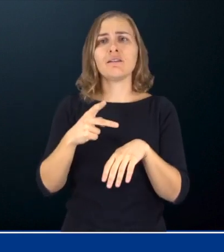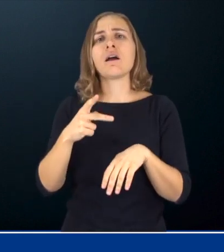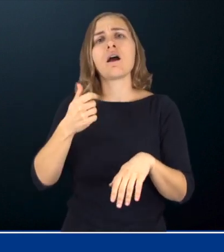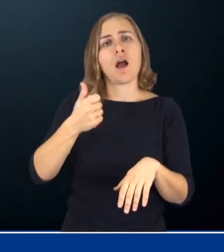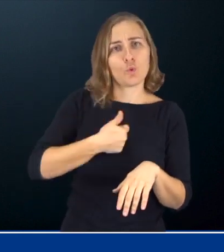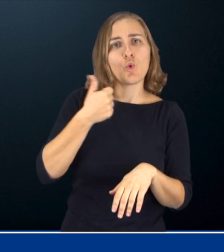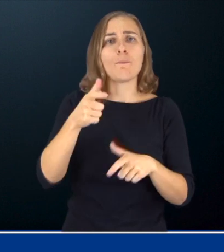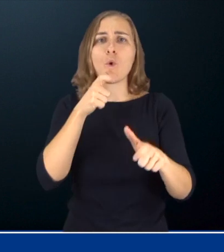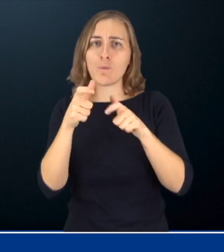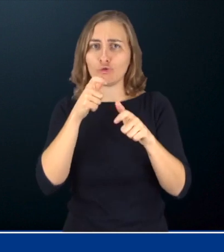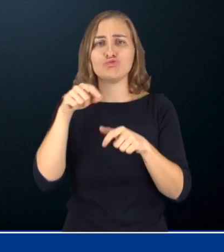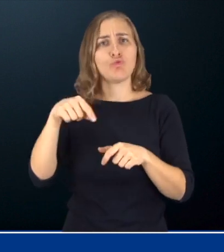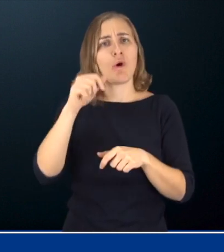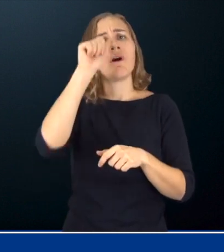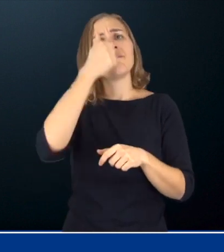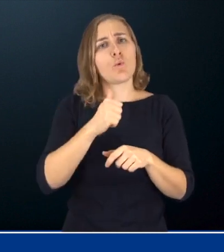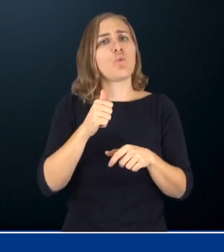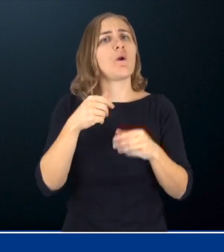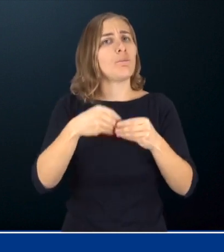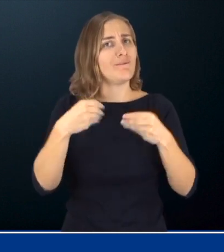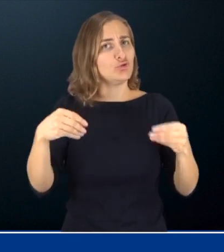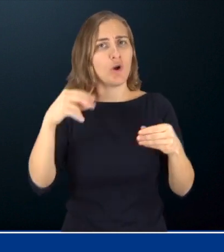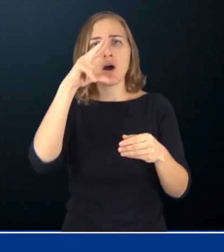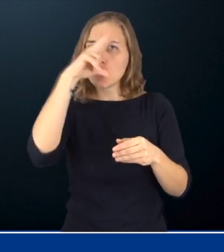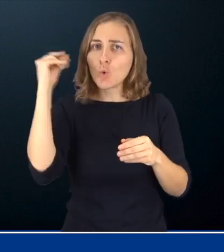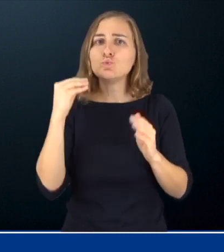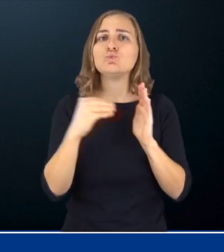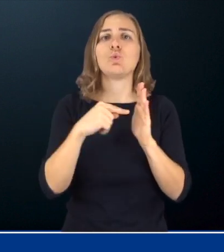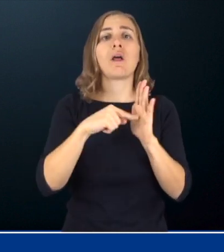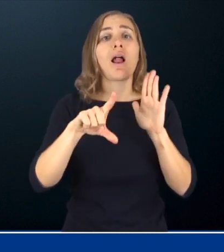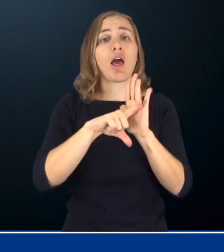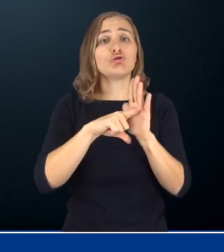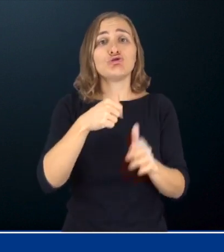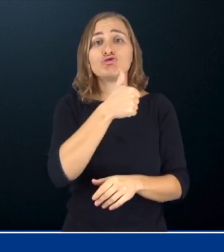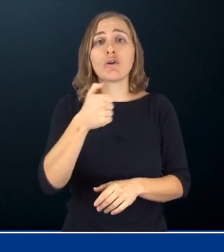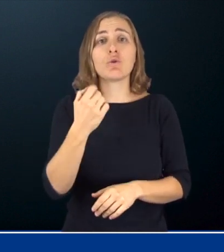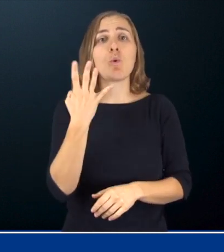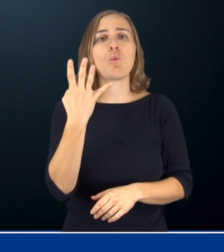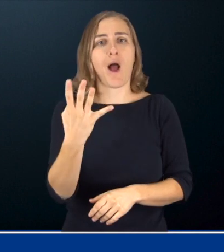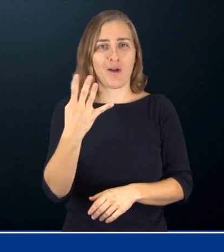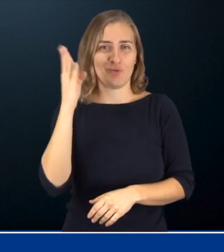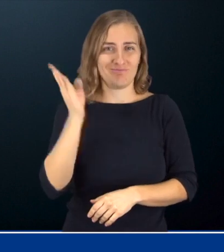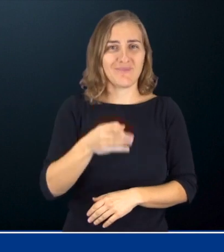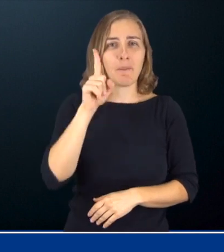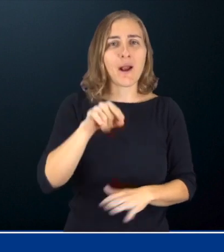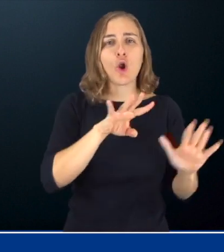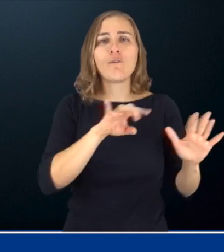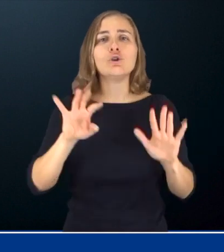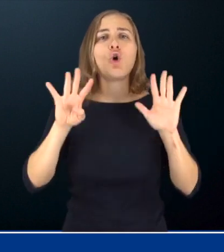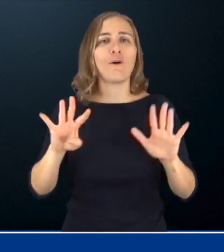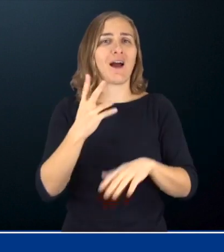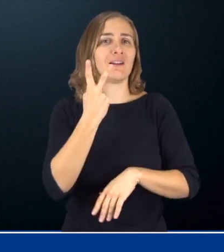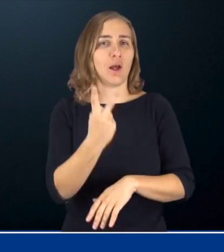L'assistente all'autonomia e alla comunicazione è una figura professionale, riconosciuta dall'articolo 13 della Legge